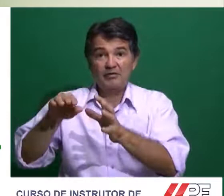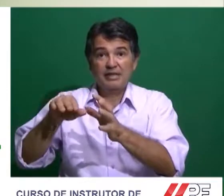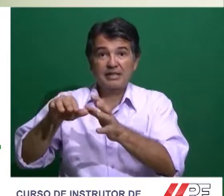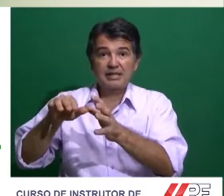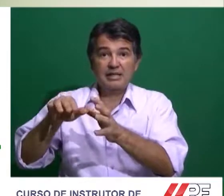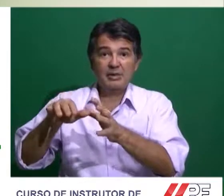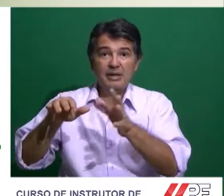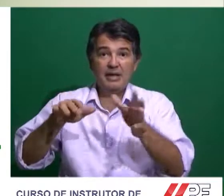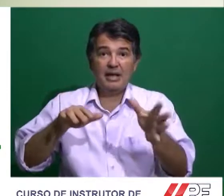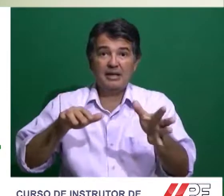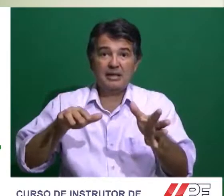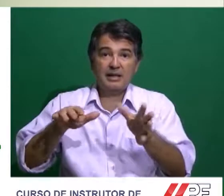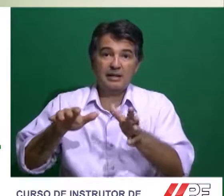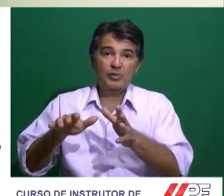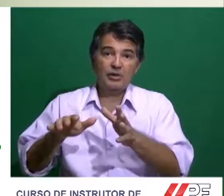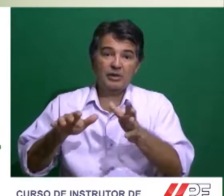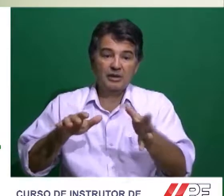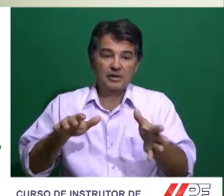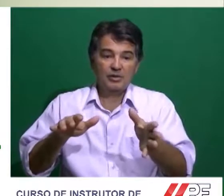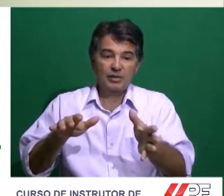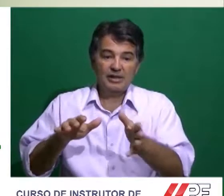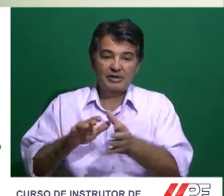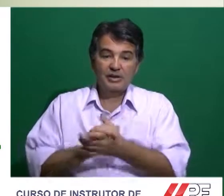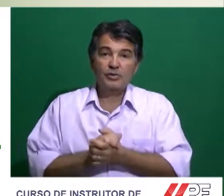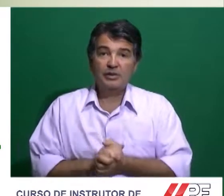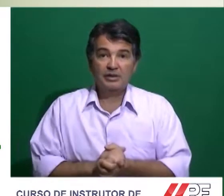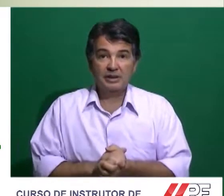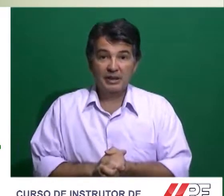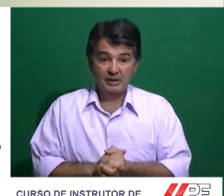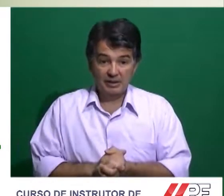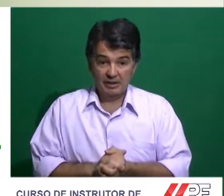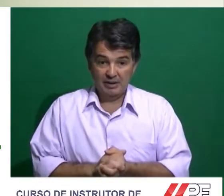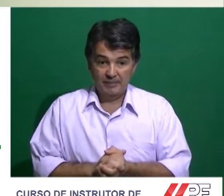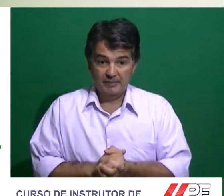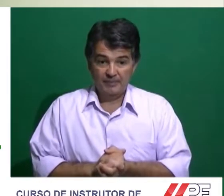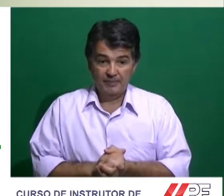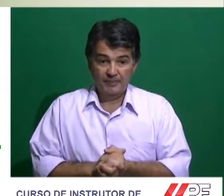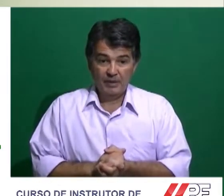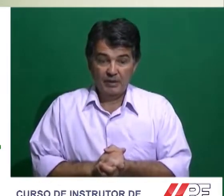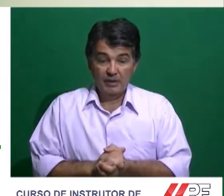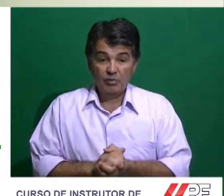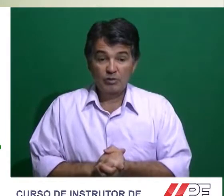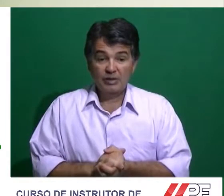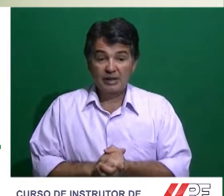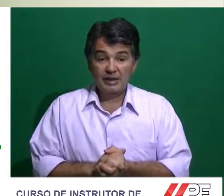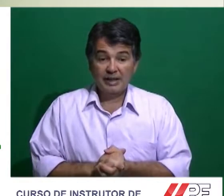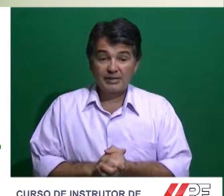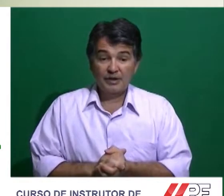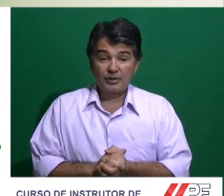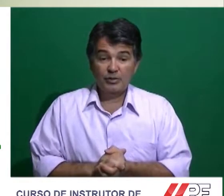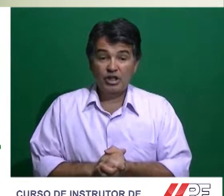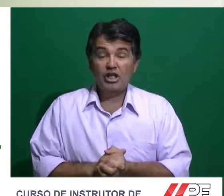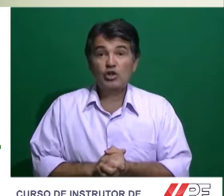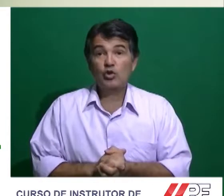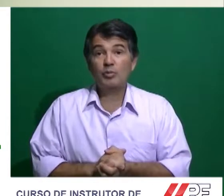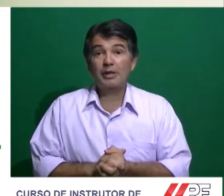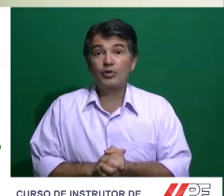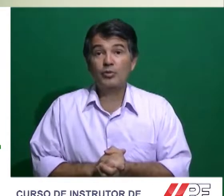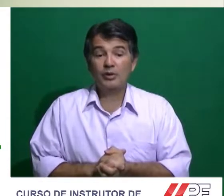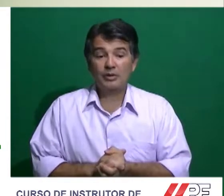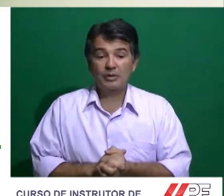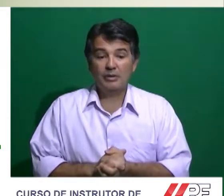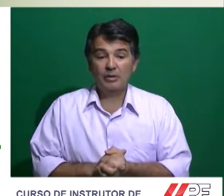aqui vai ser exatamente esta categoria do classificador de entidade inteira. Quando utiliza classificador de